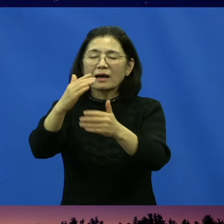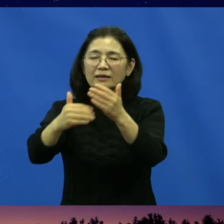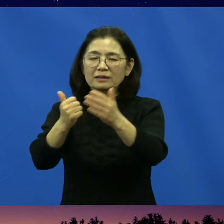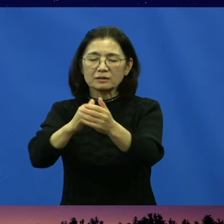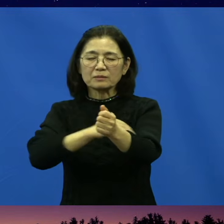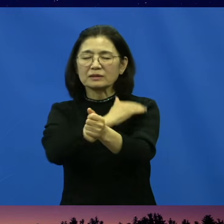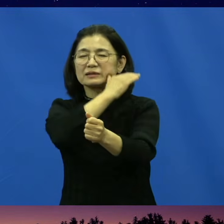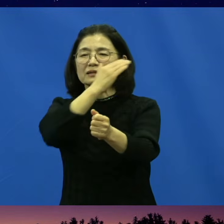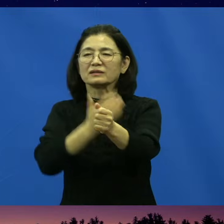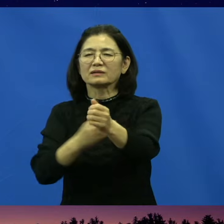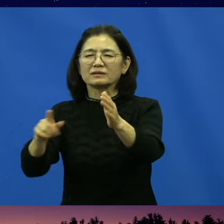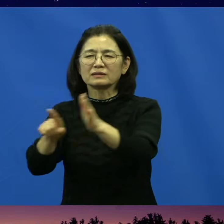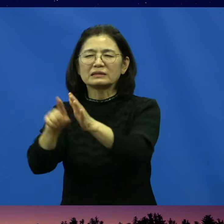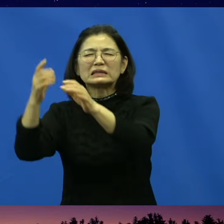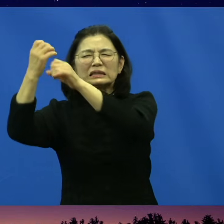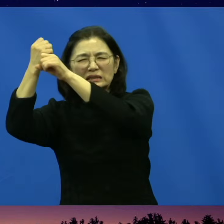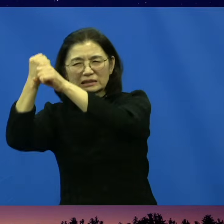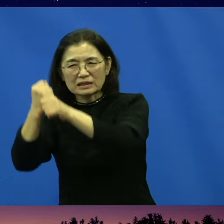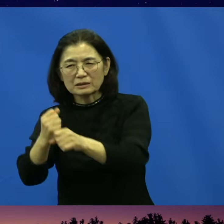것입니다.